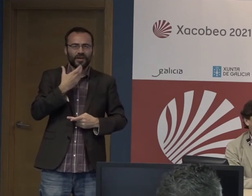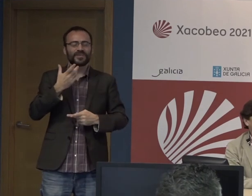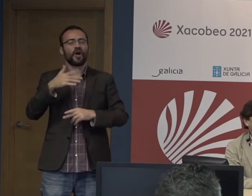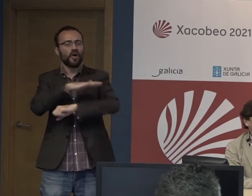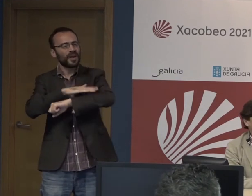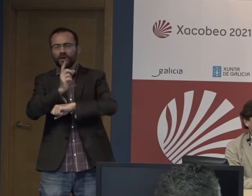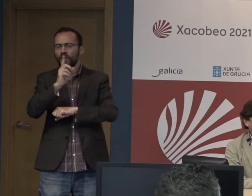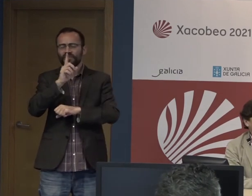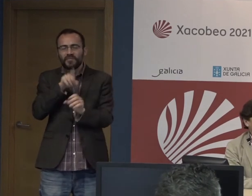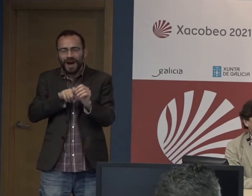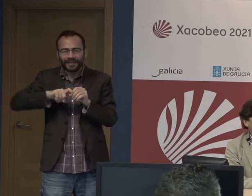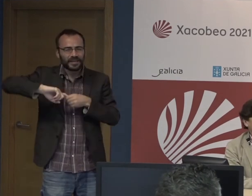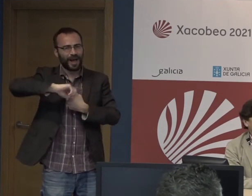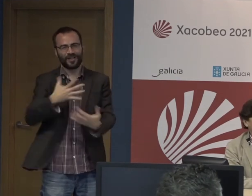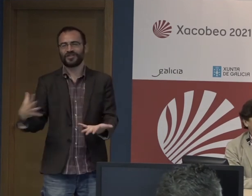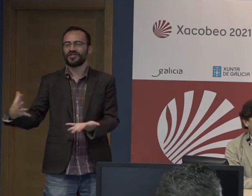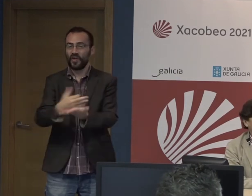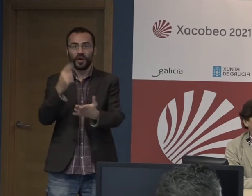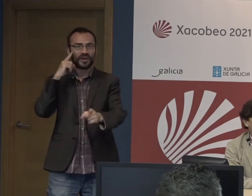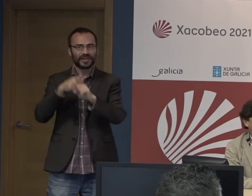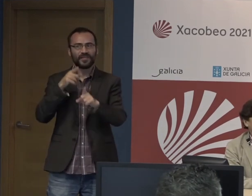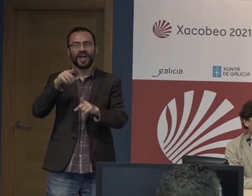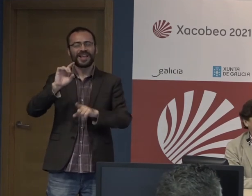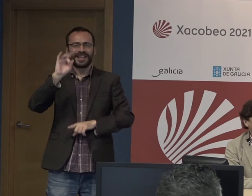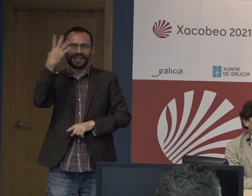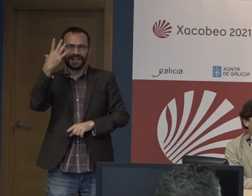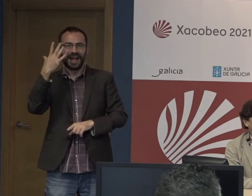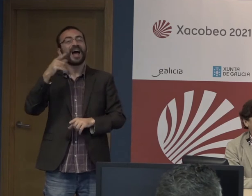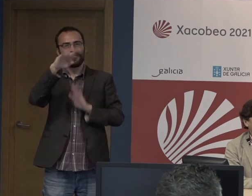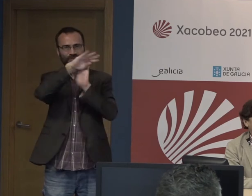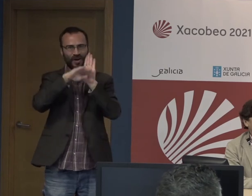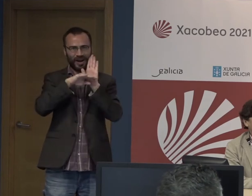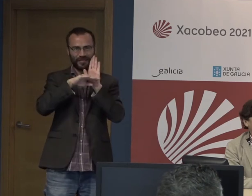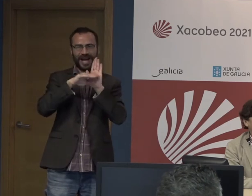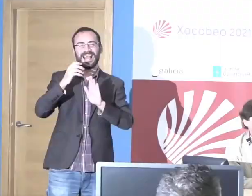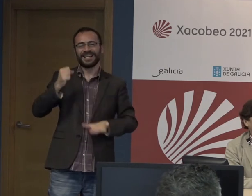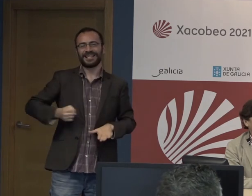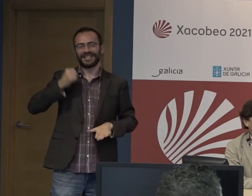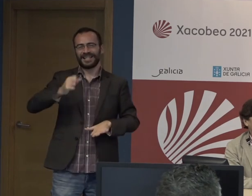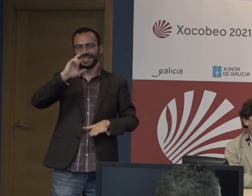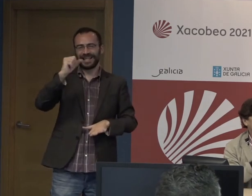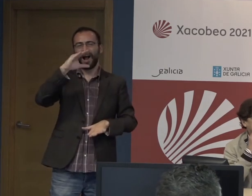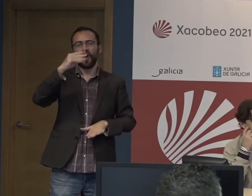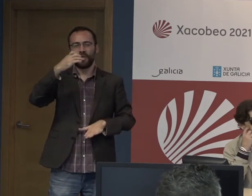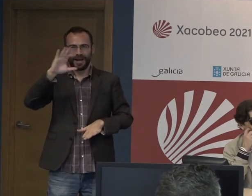pudiéramos participar. Y ahí surge la idea de crear el programa Oteus Agobeo. En realidad es un programa